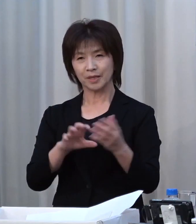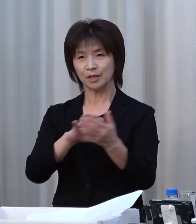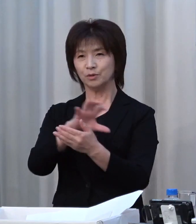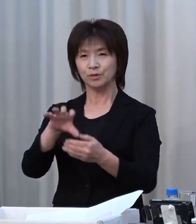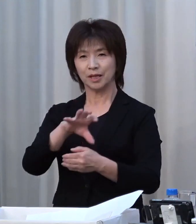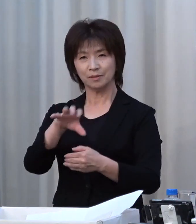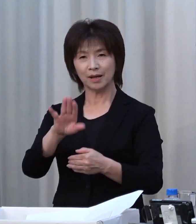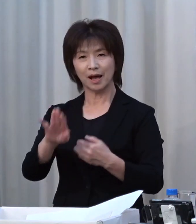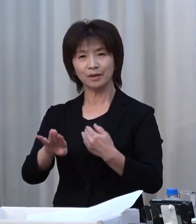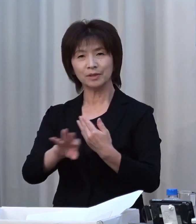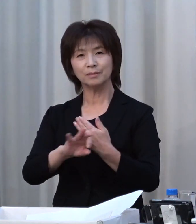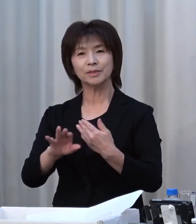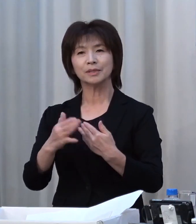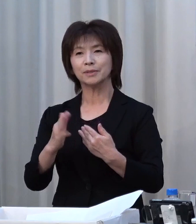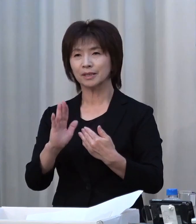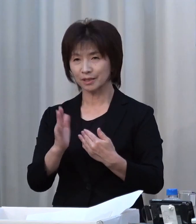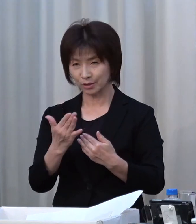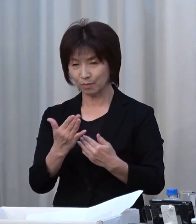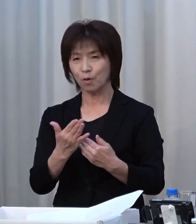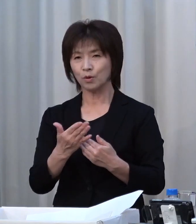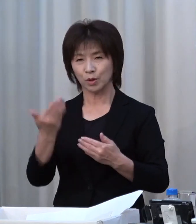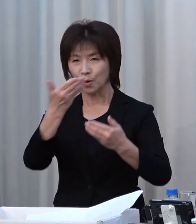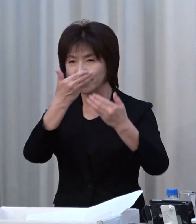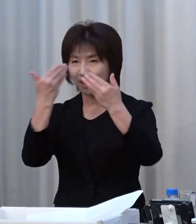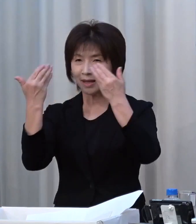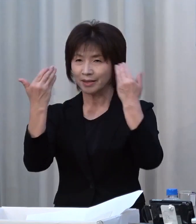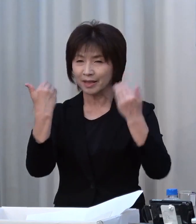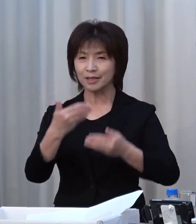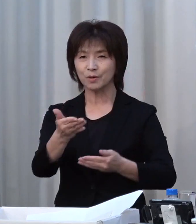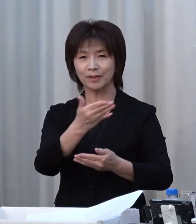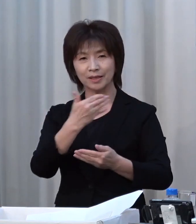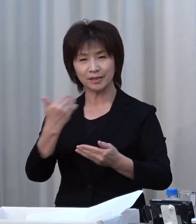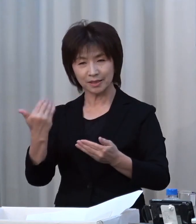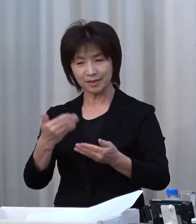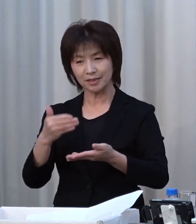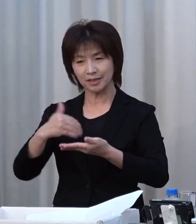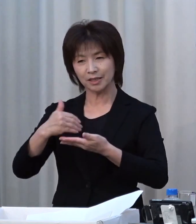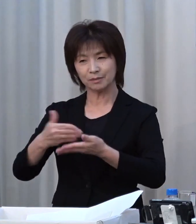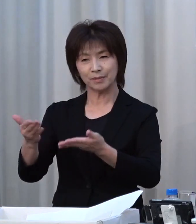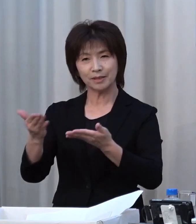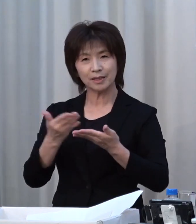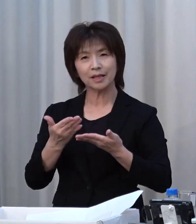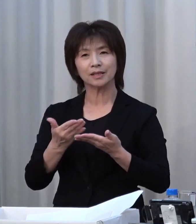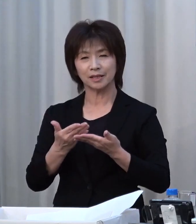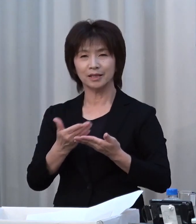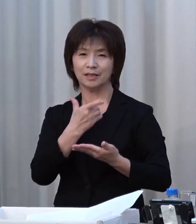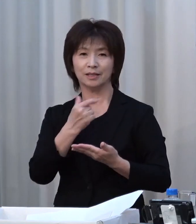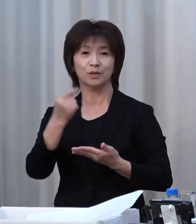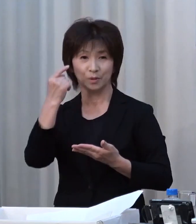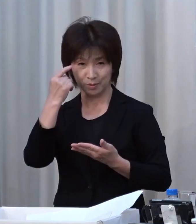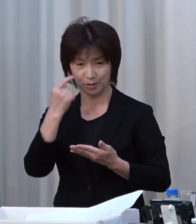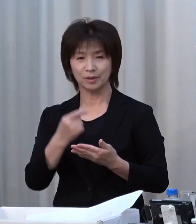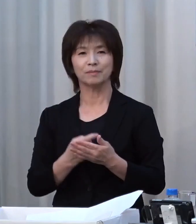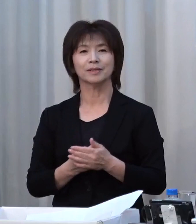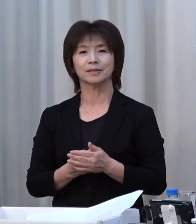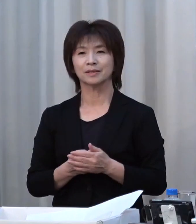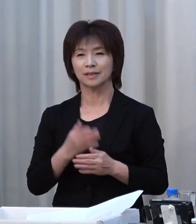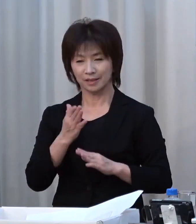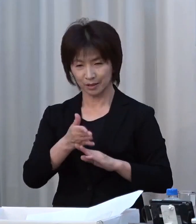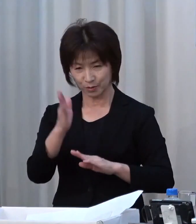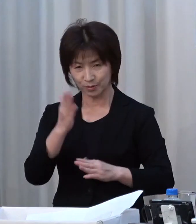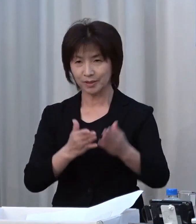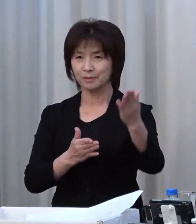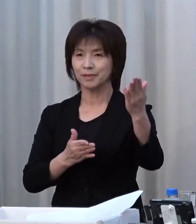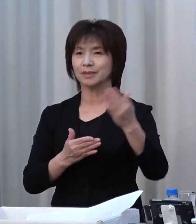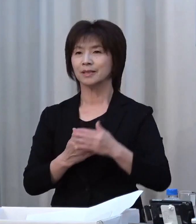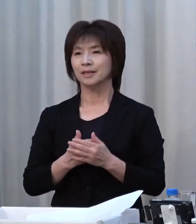なところもありますんでね、それを丁寧にね、私たちに、説明していただろうと、そのように思っております。 わかりました。ありがとうございます。 はい、あり